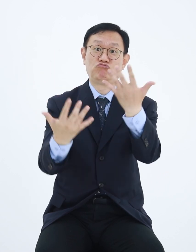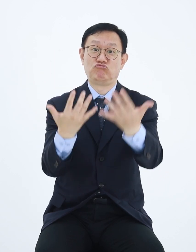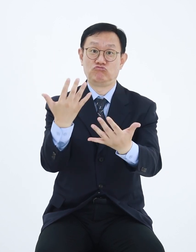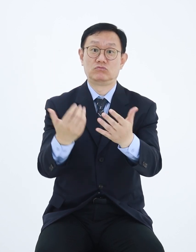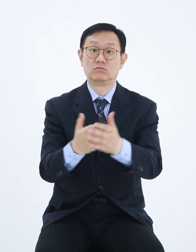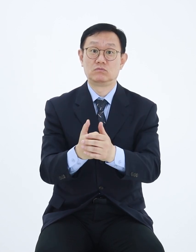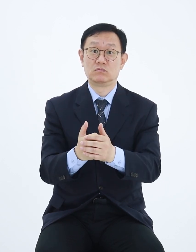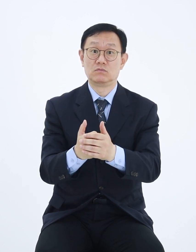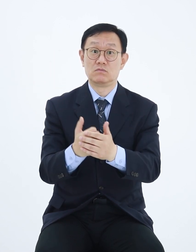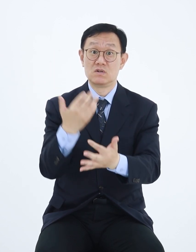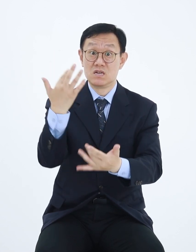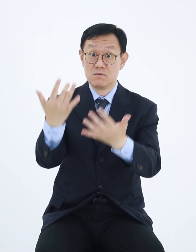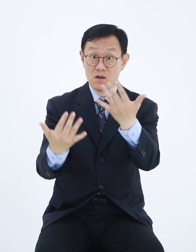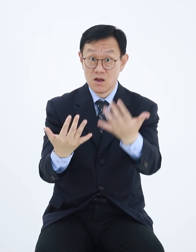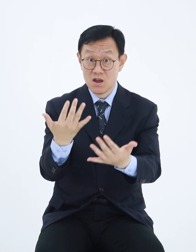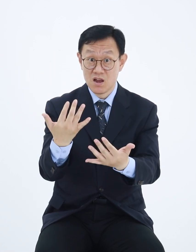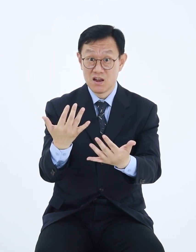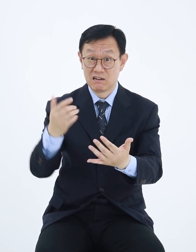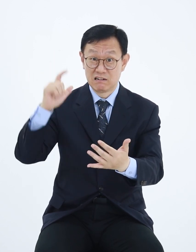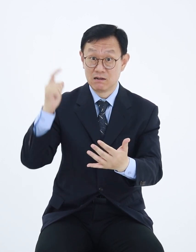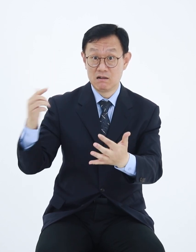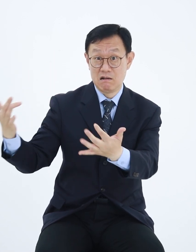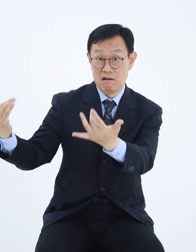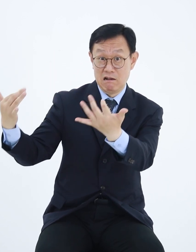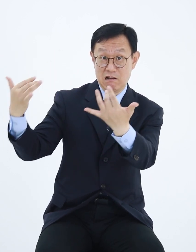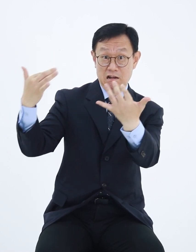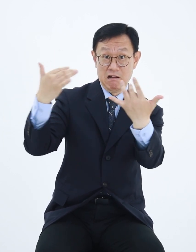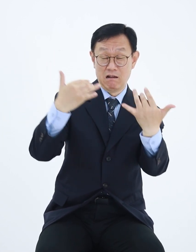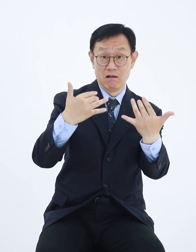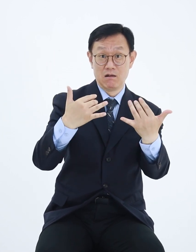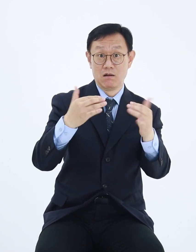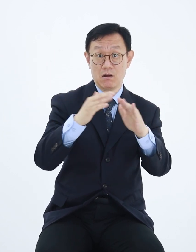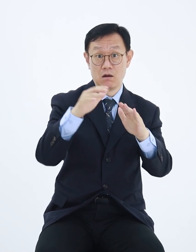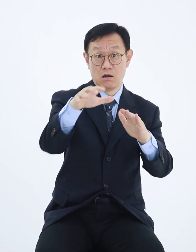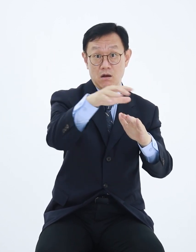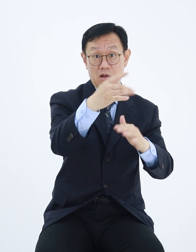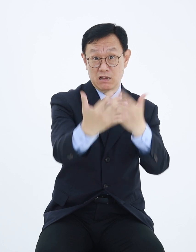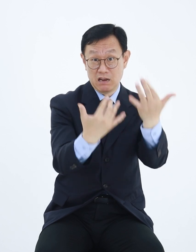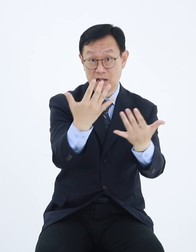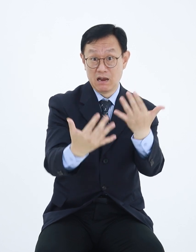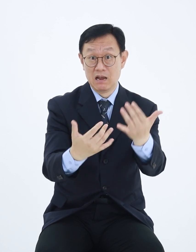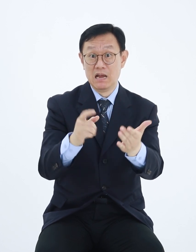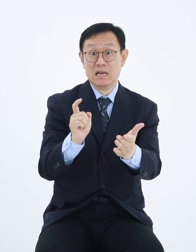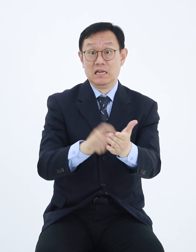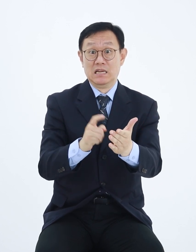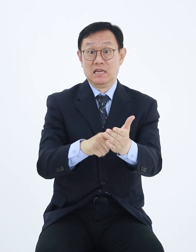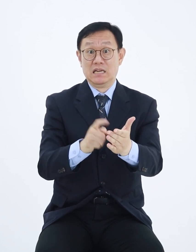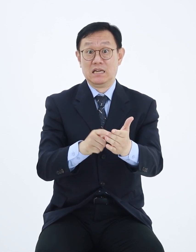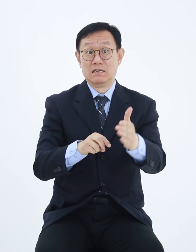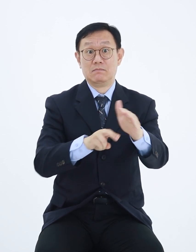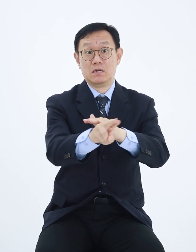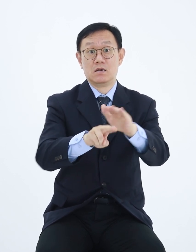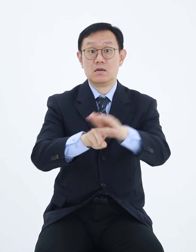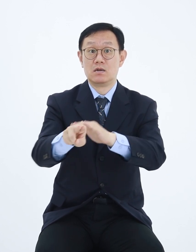바람을 타고 마을 주택들로 옮겨 붙었고 이에 놀란 마을 사람들이 긴급 대피하는 등 비상 상황이